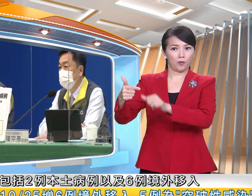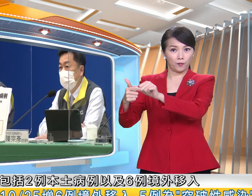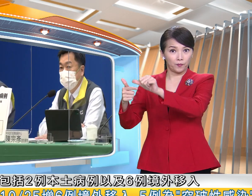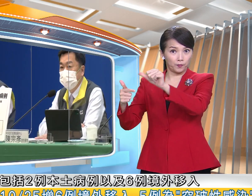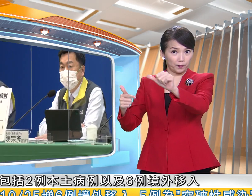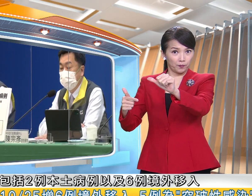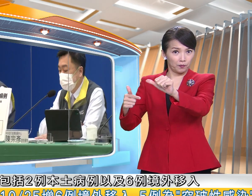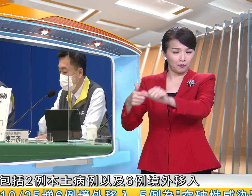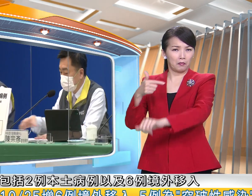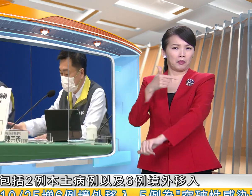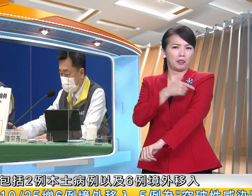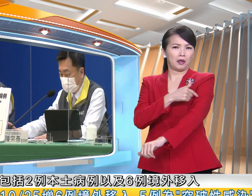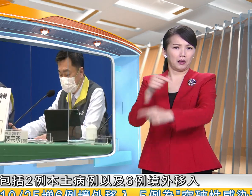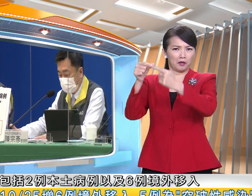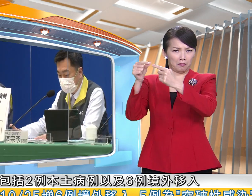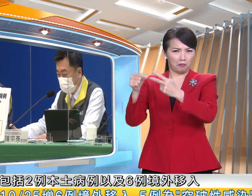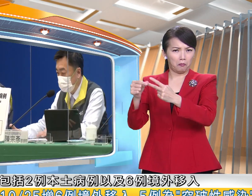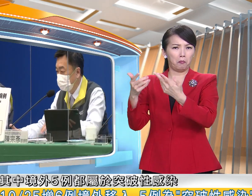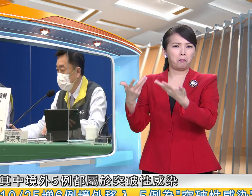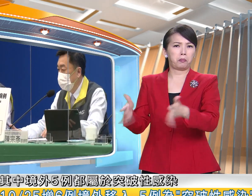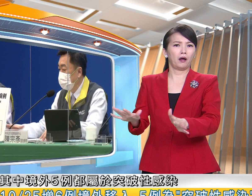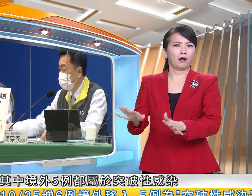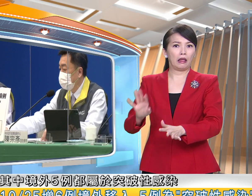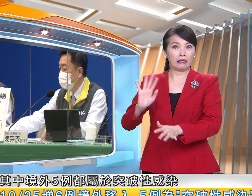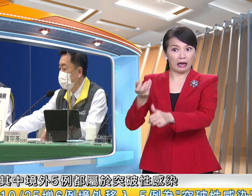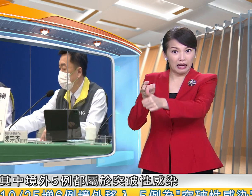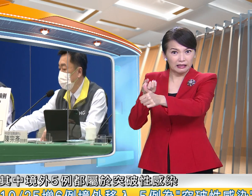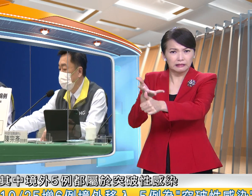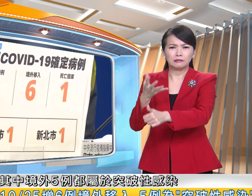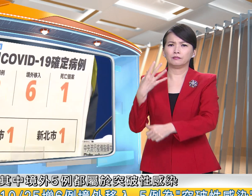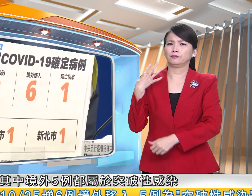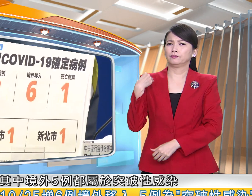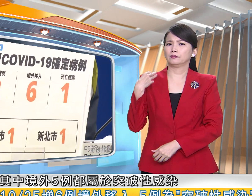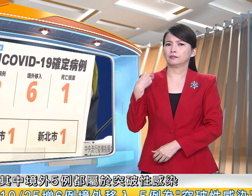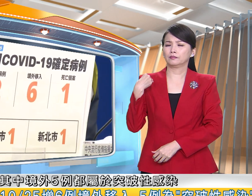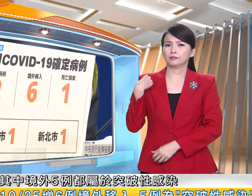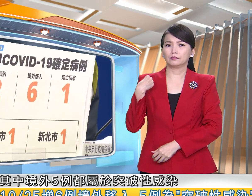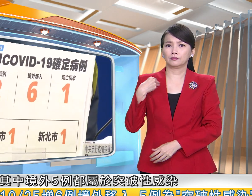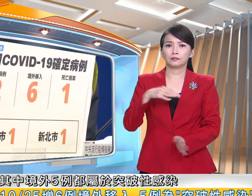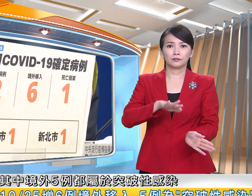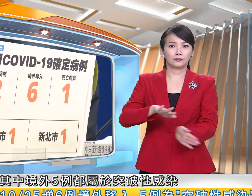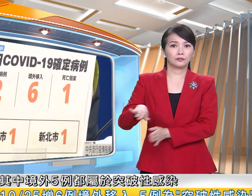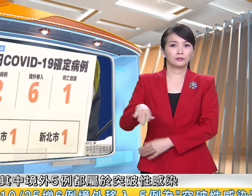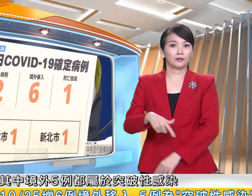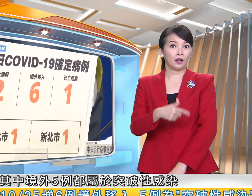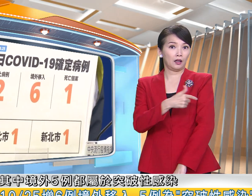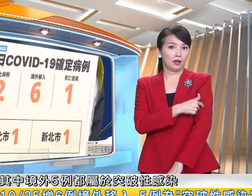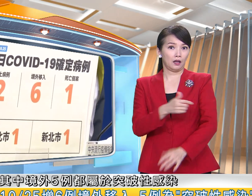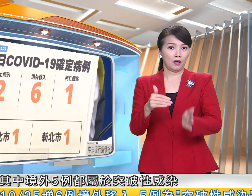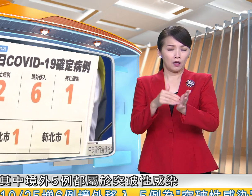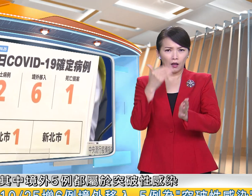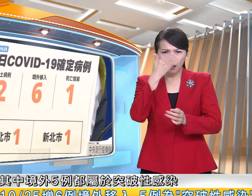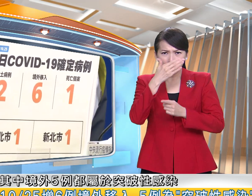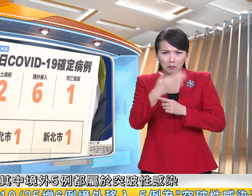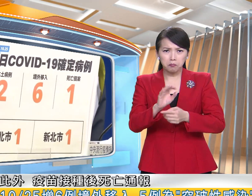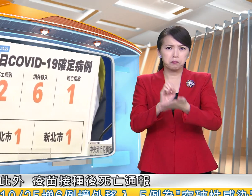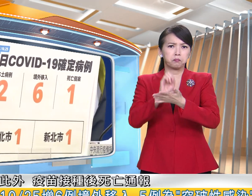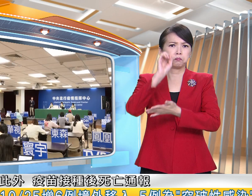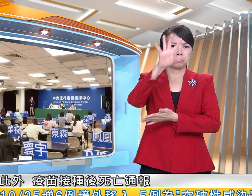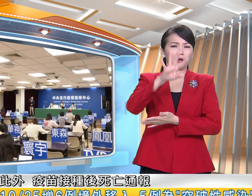6例的境外移入，而其中境外当中5例都是属于突破性感染。此外，疫苗接